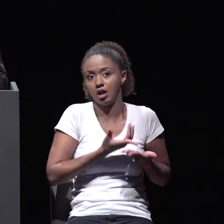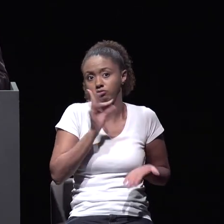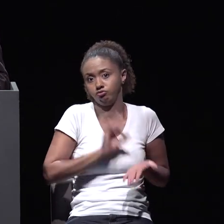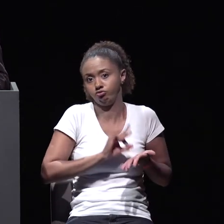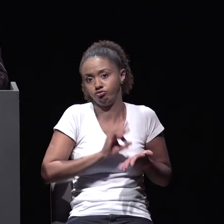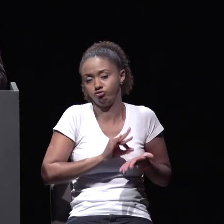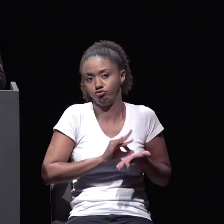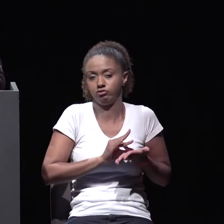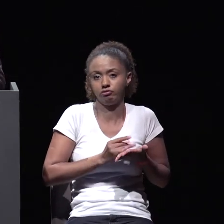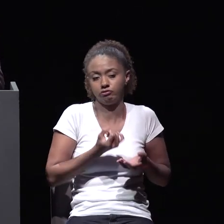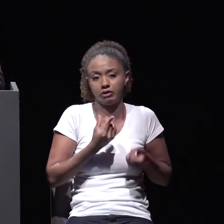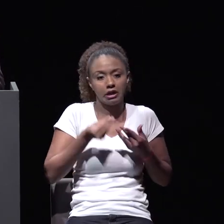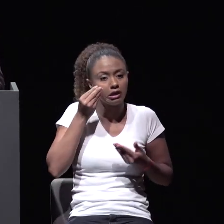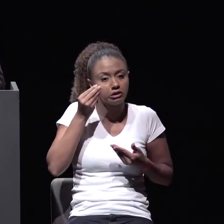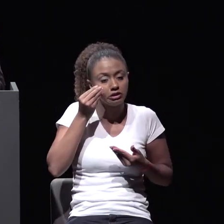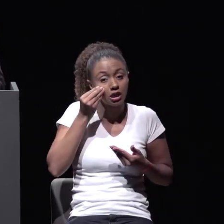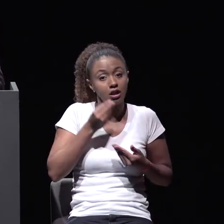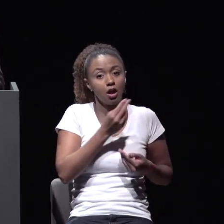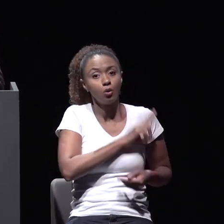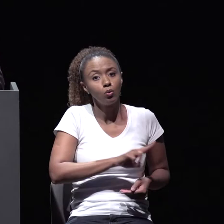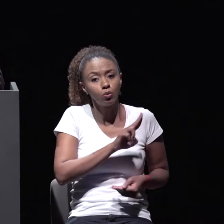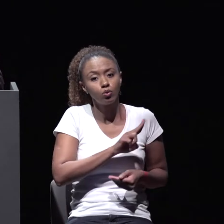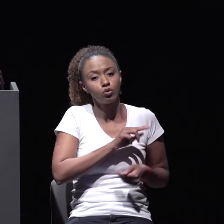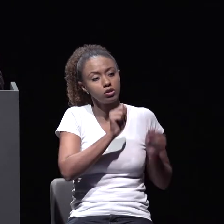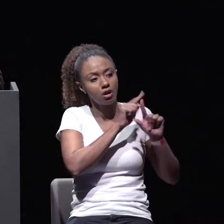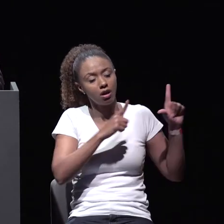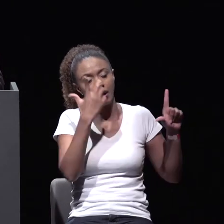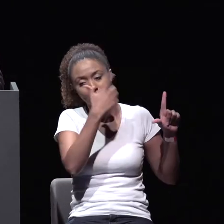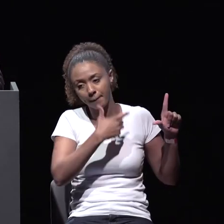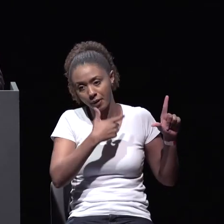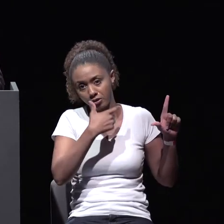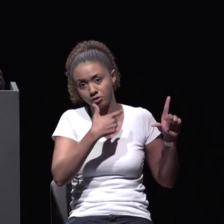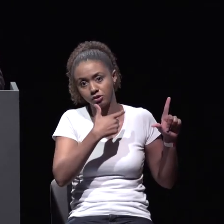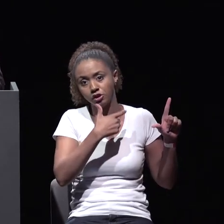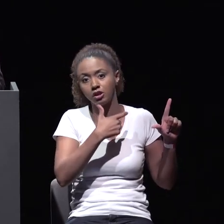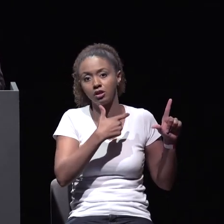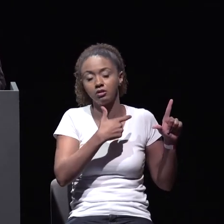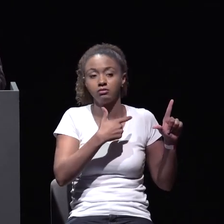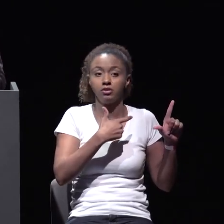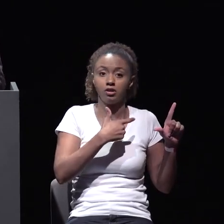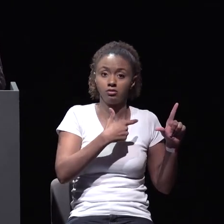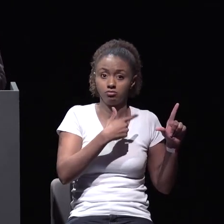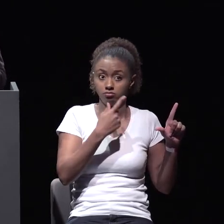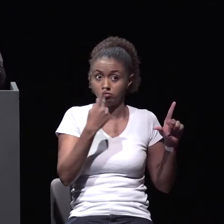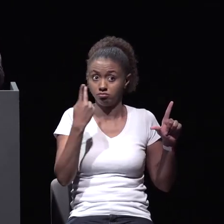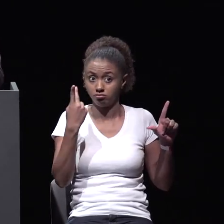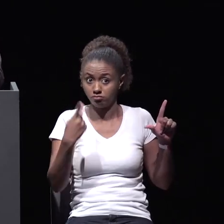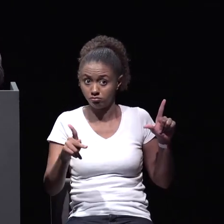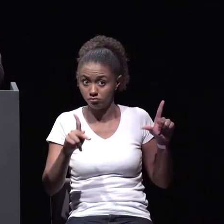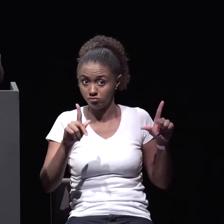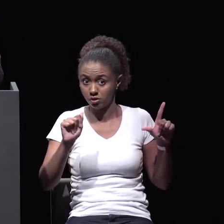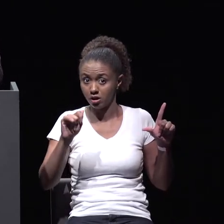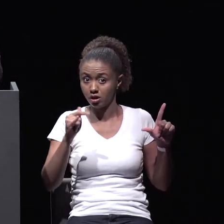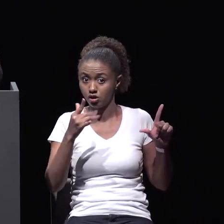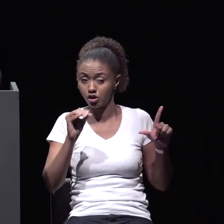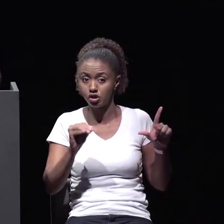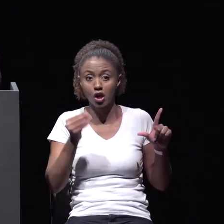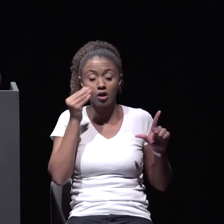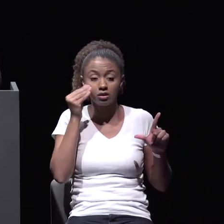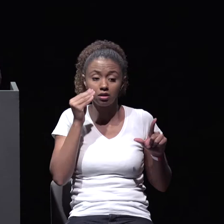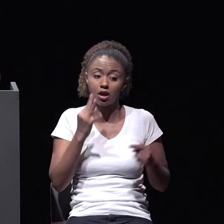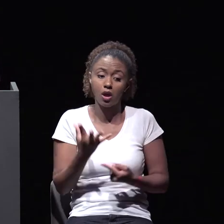e o uso que se fez da imagem desse artista como constituinte de uma arte brasileira